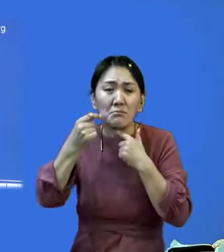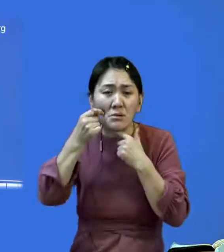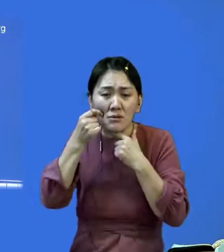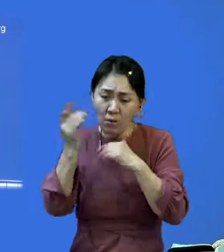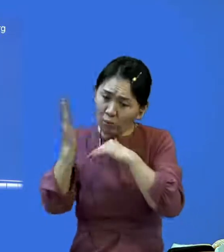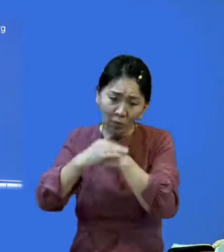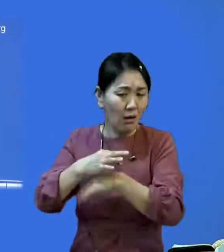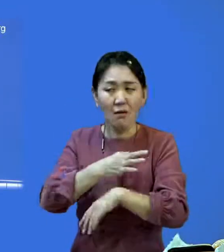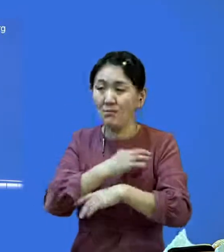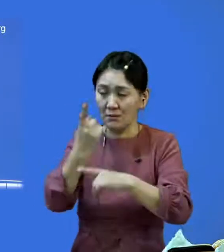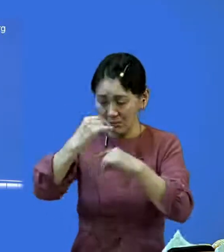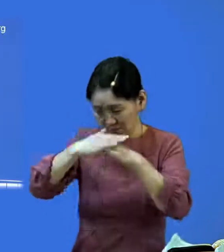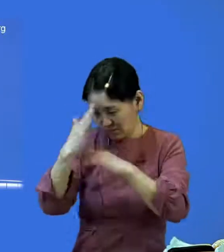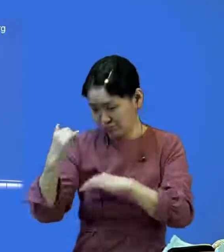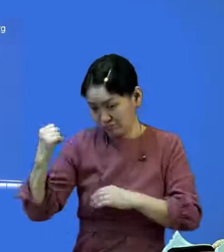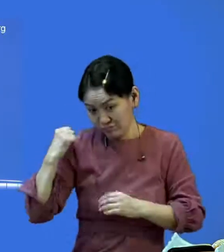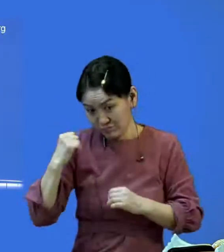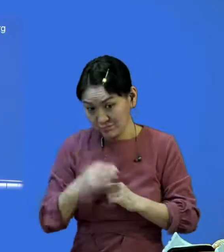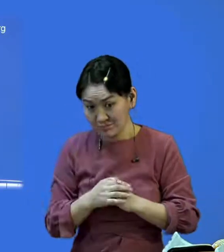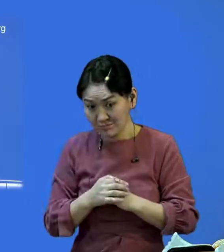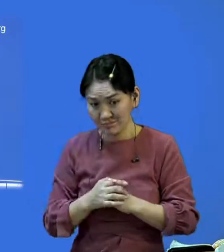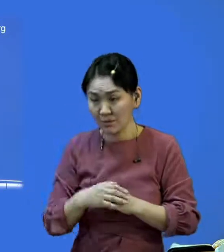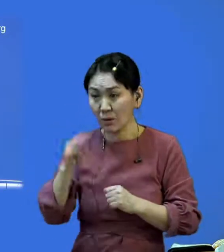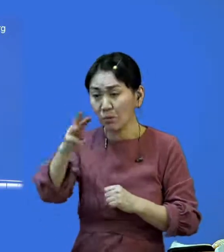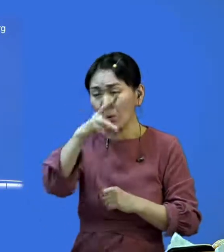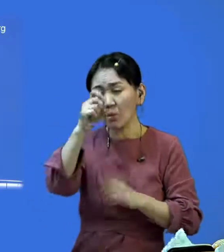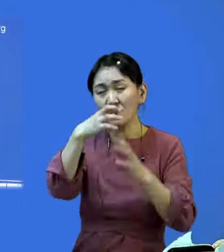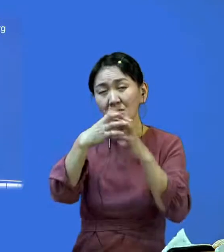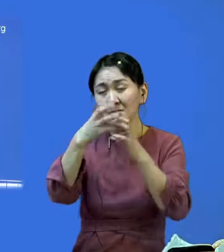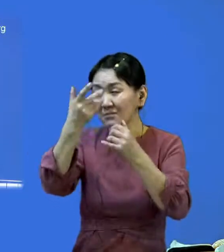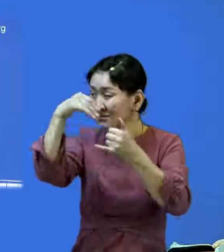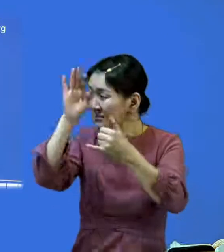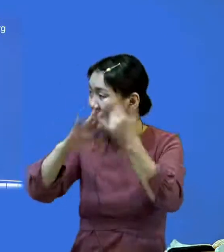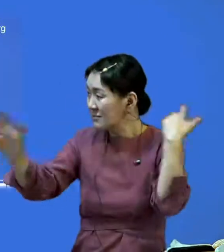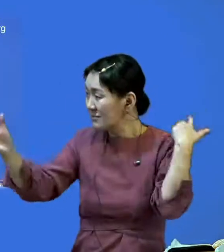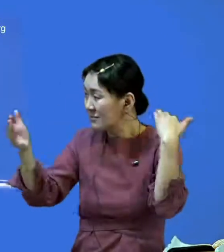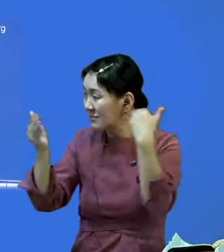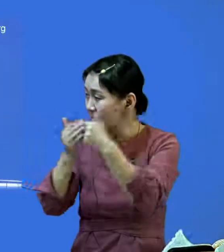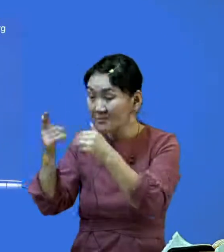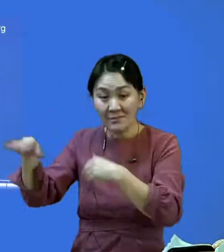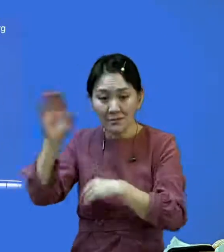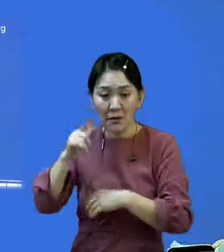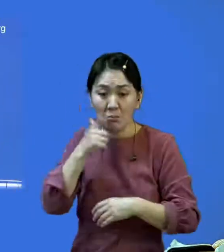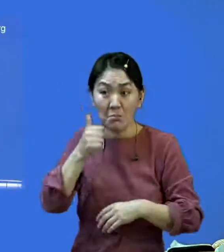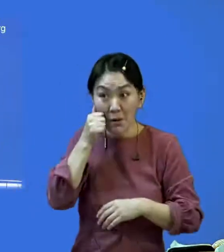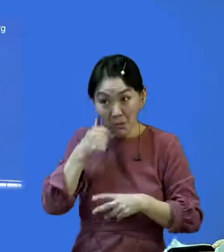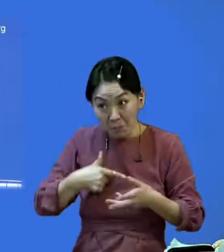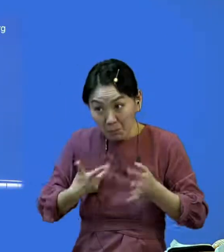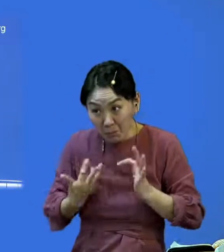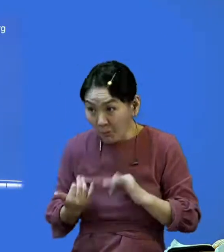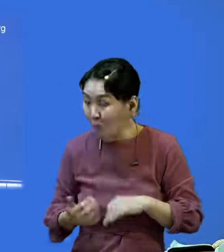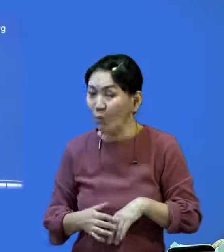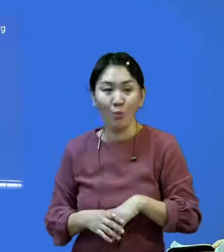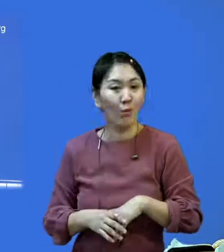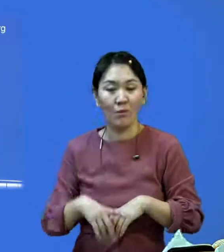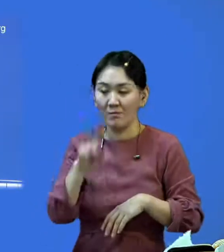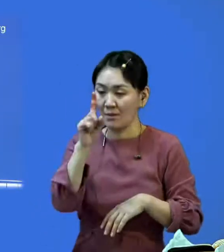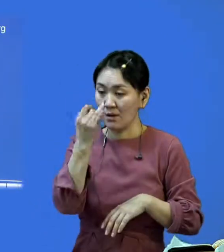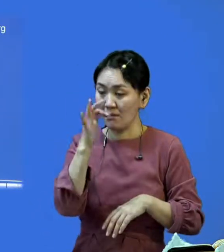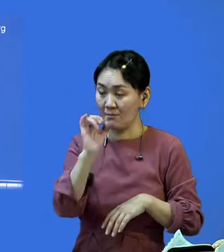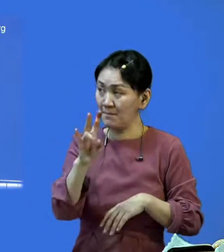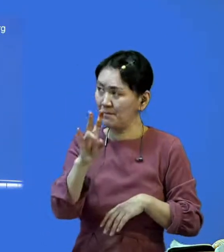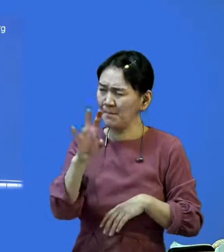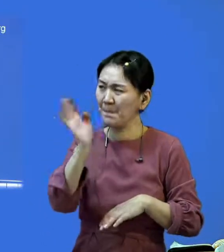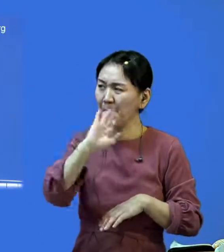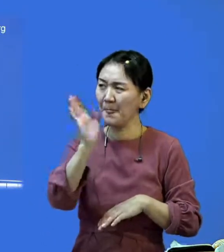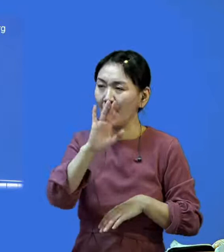ч дахин амьлах болно. Тэгэхээр түүхийн төгсгөлийн үед бол тийм ээ үл муудах биеэр 1-р Иохан 1-р